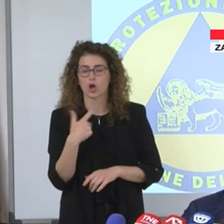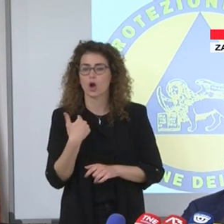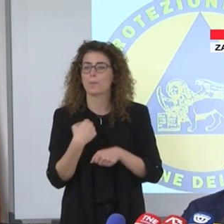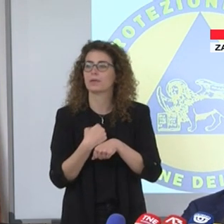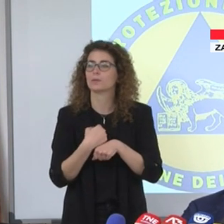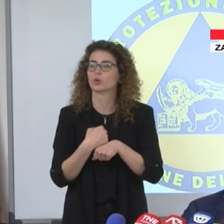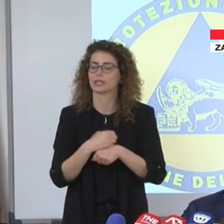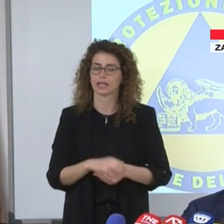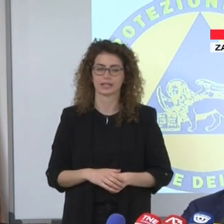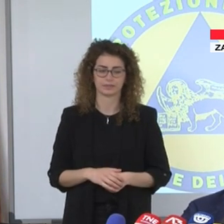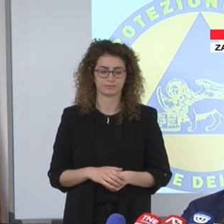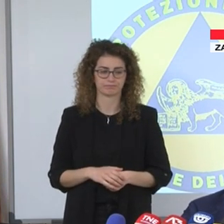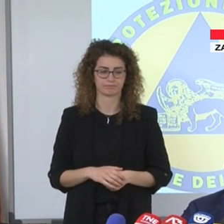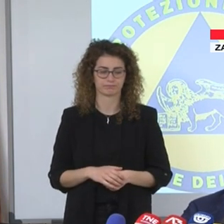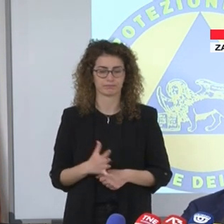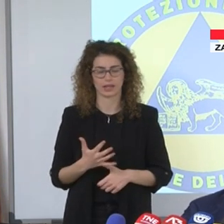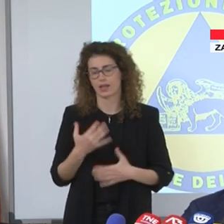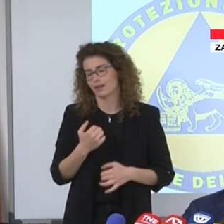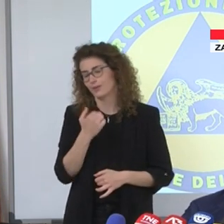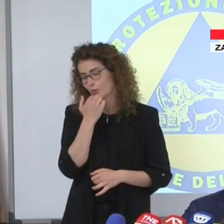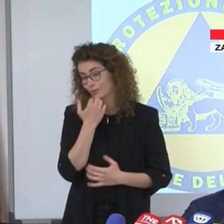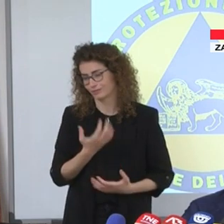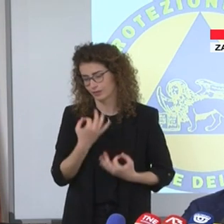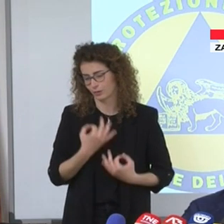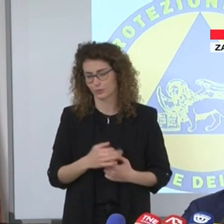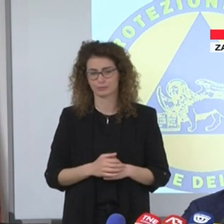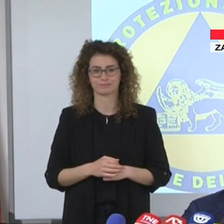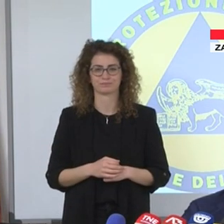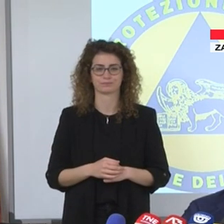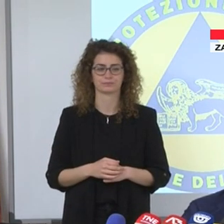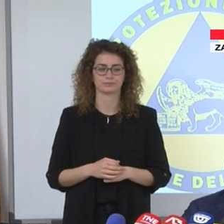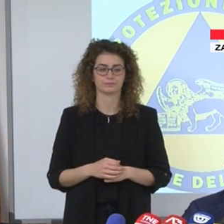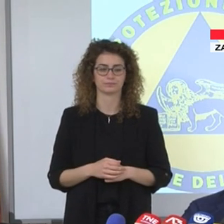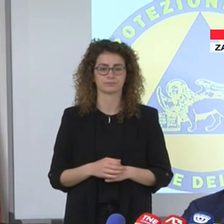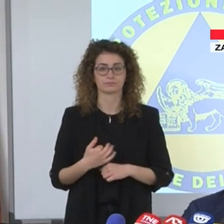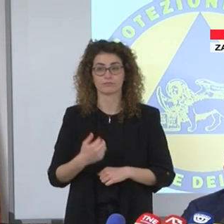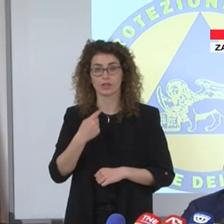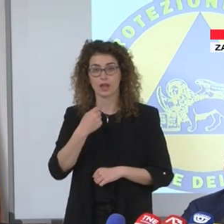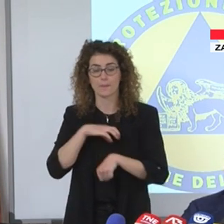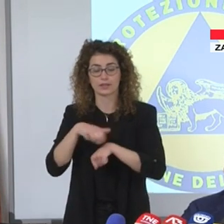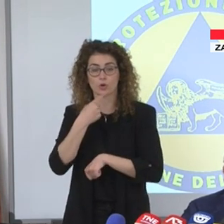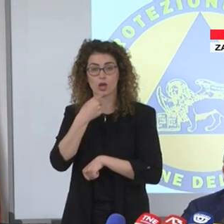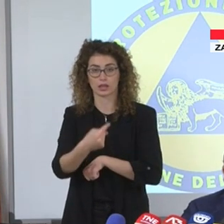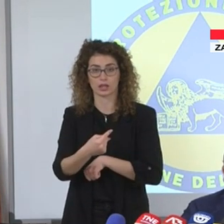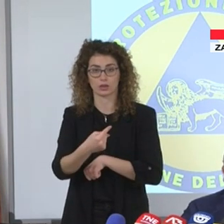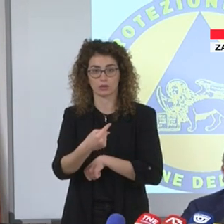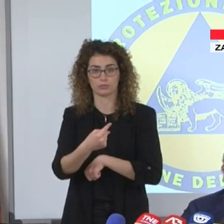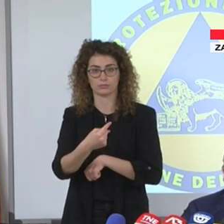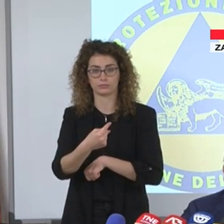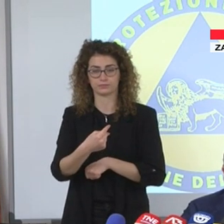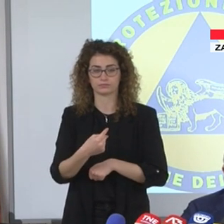Piemonte. Ah, il Piemonte. Ma mi perdonerà. E ha detto chiaramente, cioè, la disponibilità